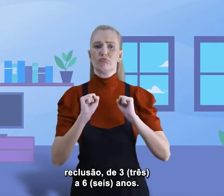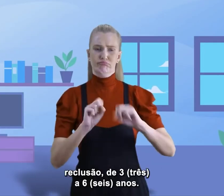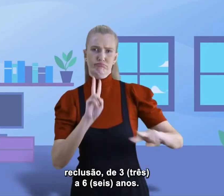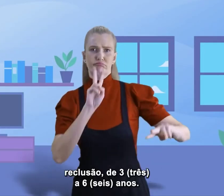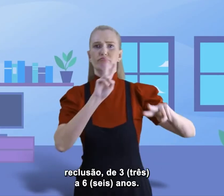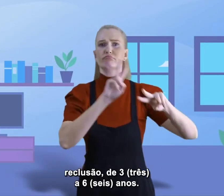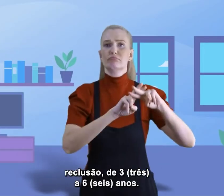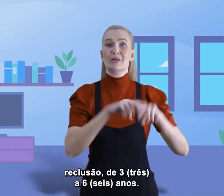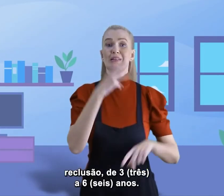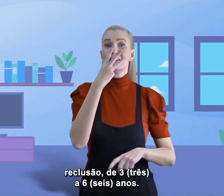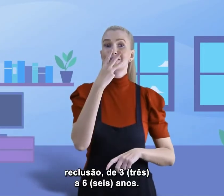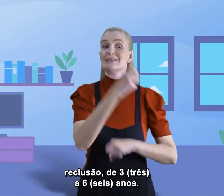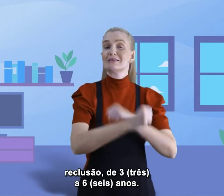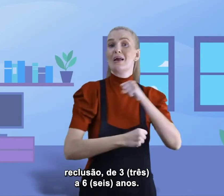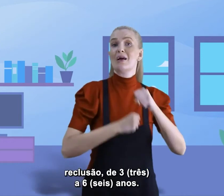reclusão de 3 a 6 anos.